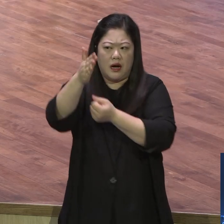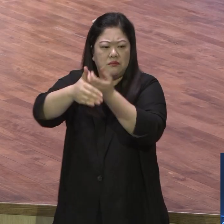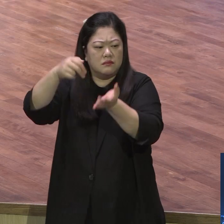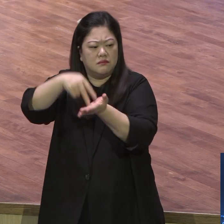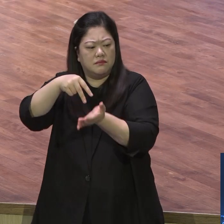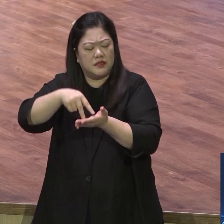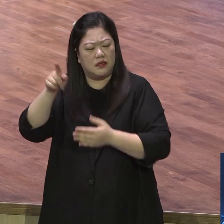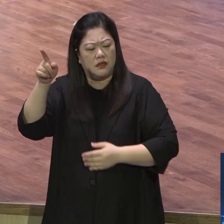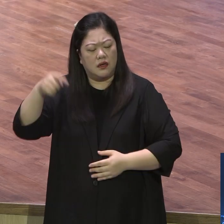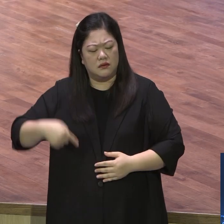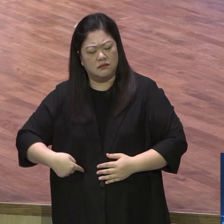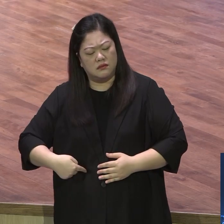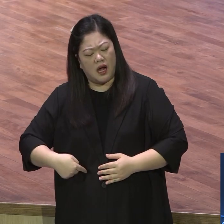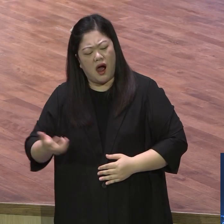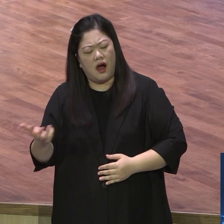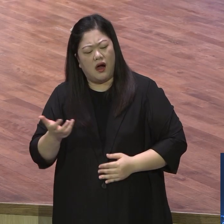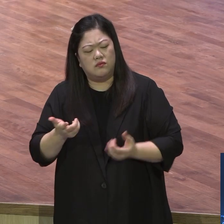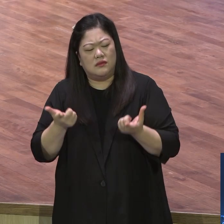예배하지 못하게 하니까